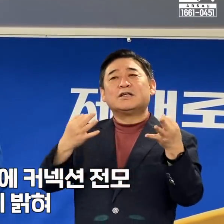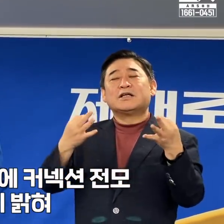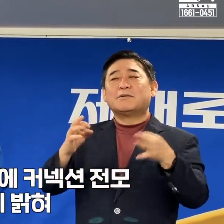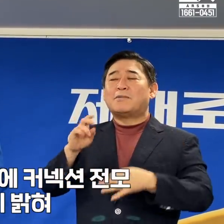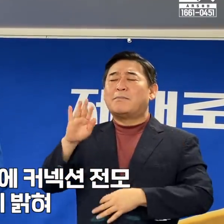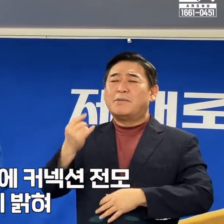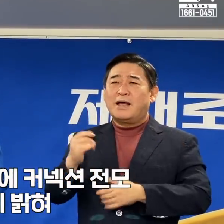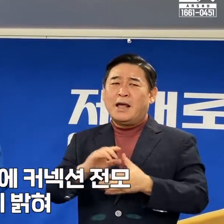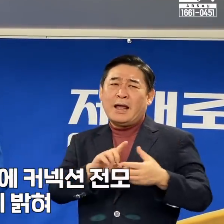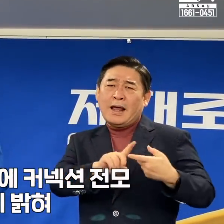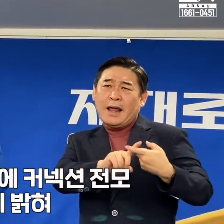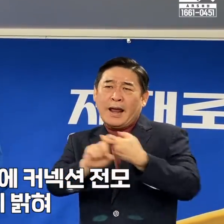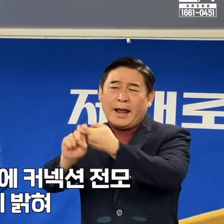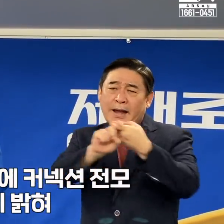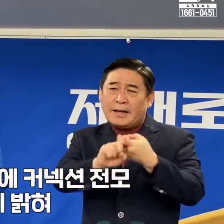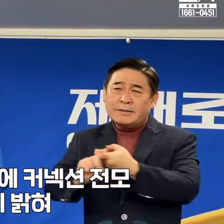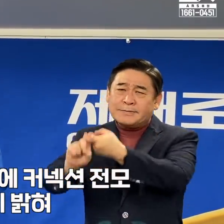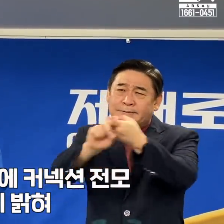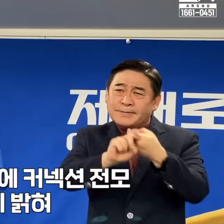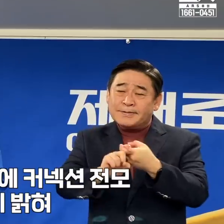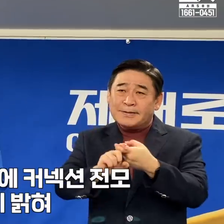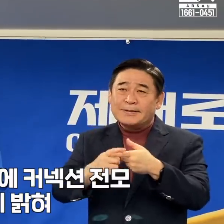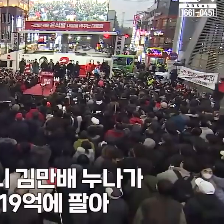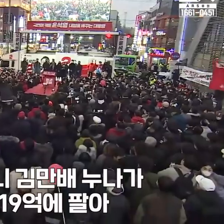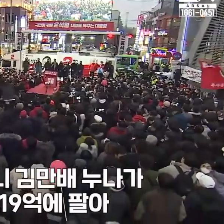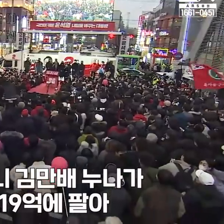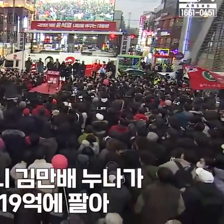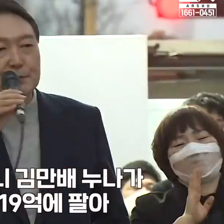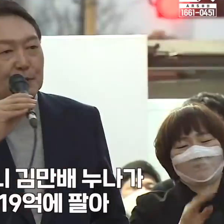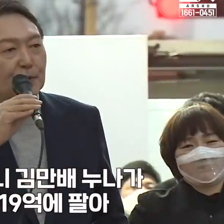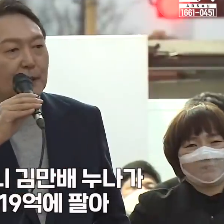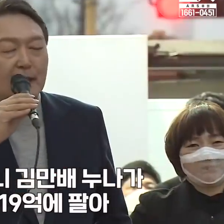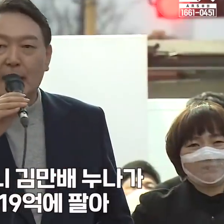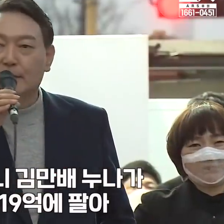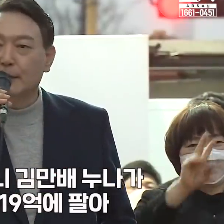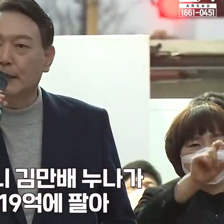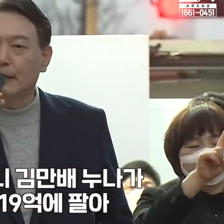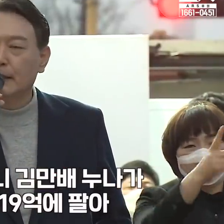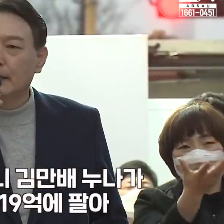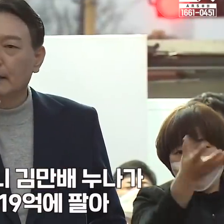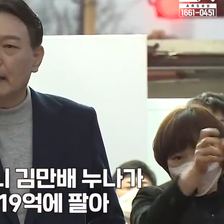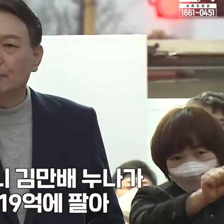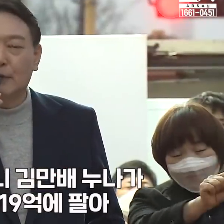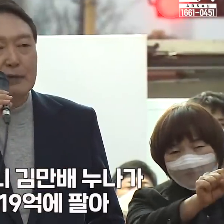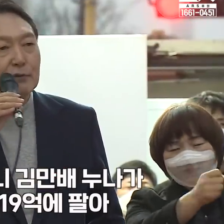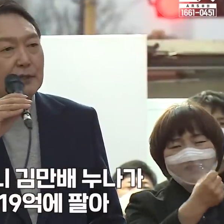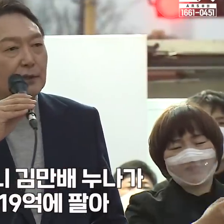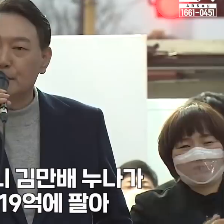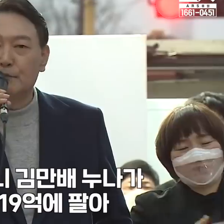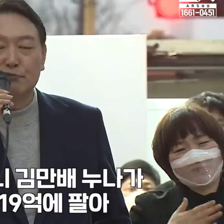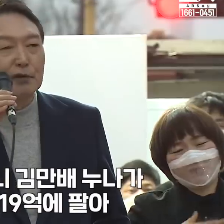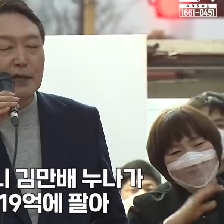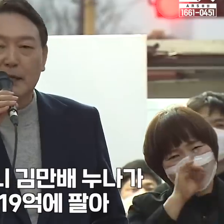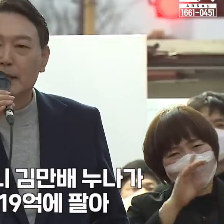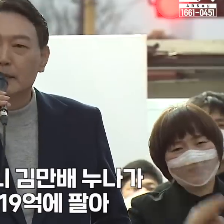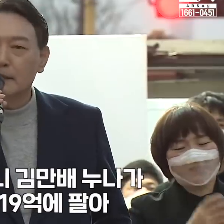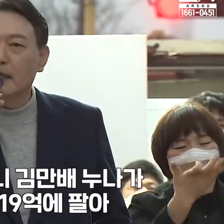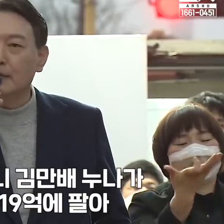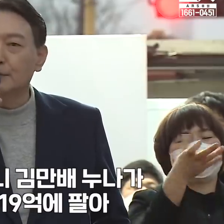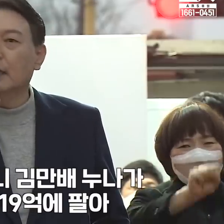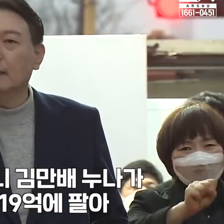김만배 커넥션의 전모를 소상히 밝히기 바랍니다. 21억에 내놨더니 깎고 깎고 해서